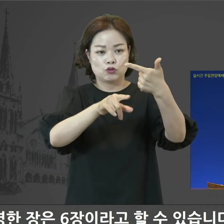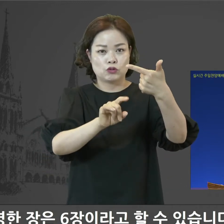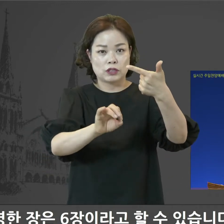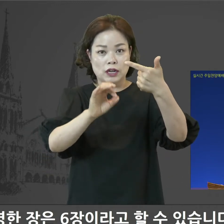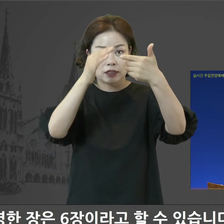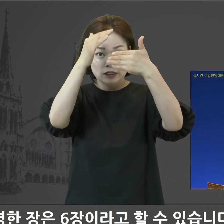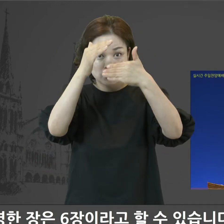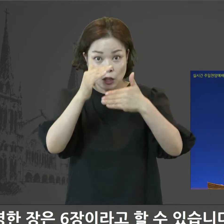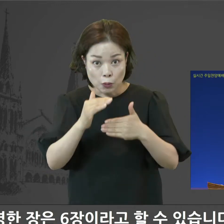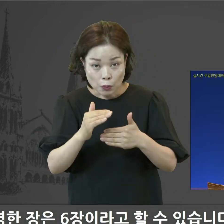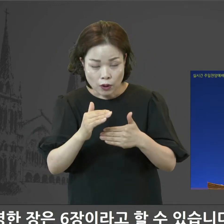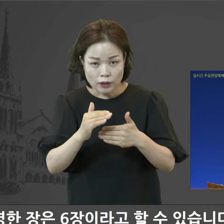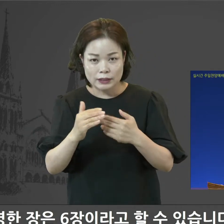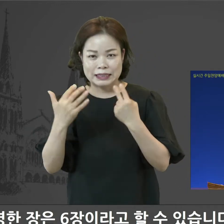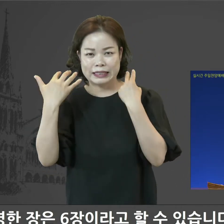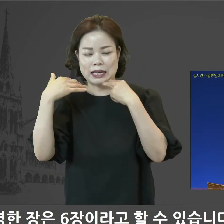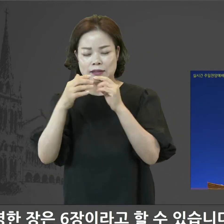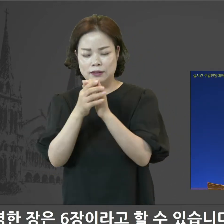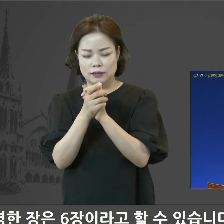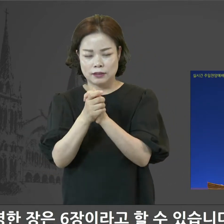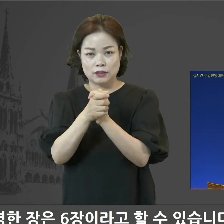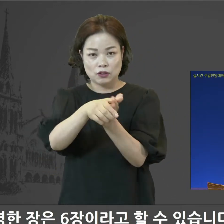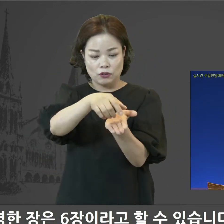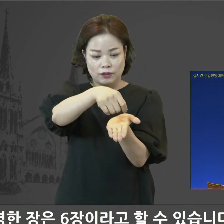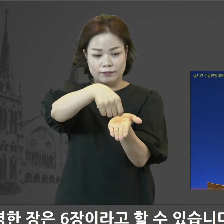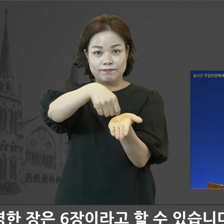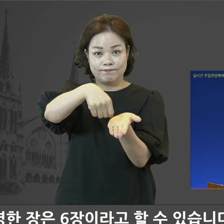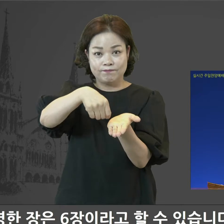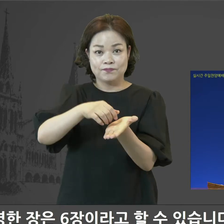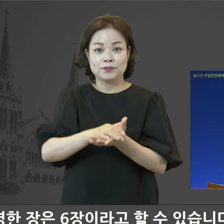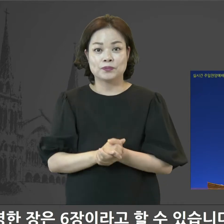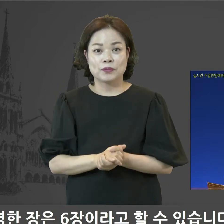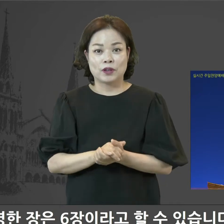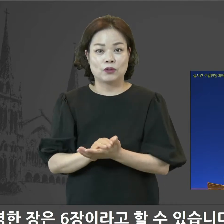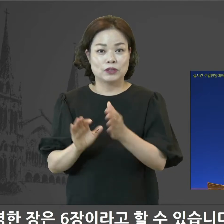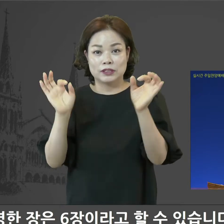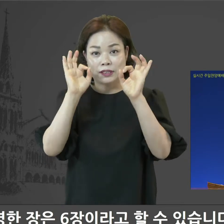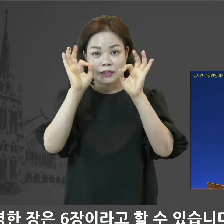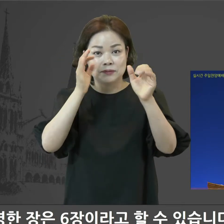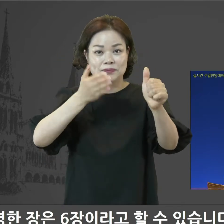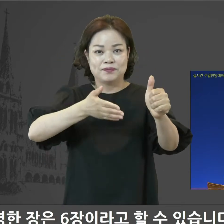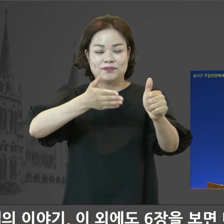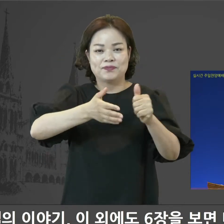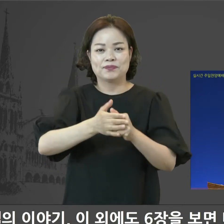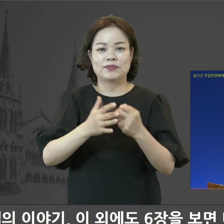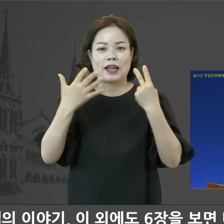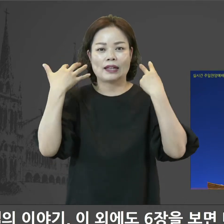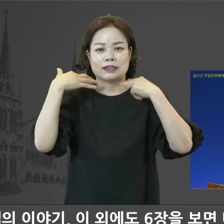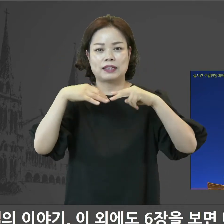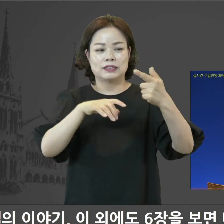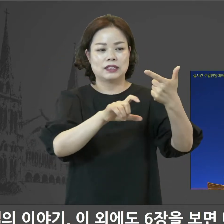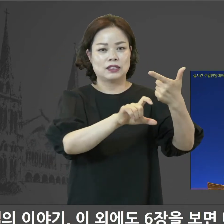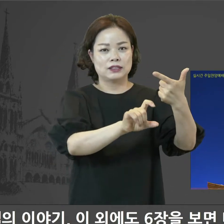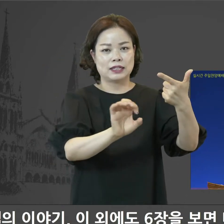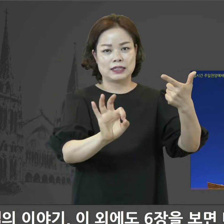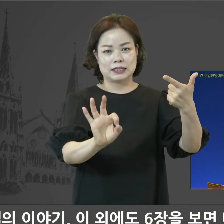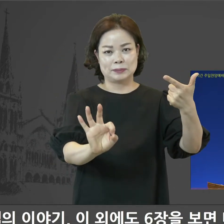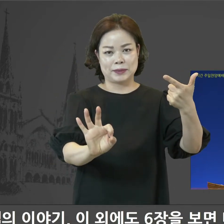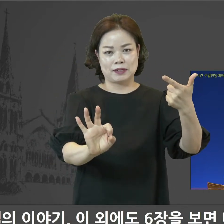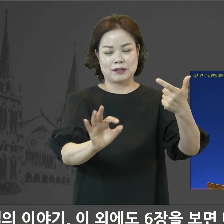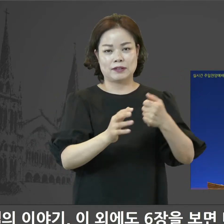보면 다니엘의 기도가 기록되어져 있습니다. 우리 한번 찾아보겠습니다. 다니엘 6장